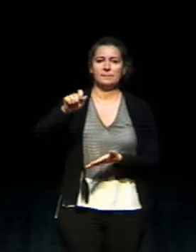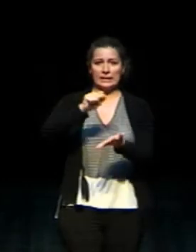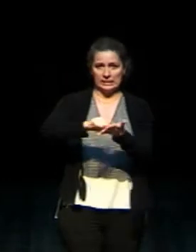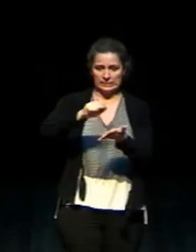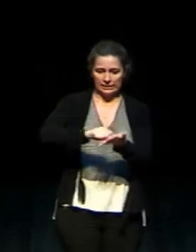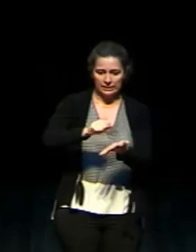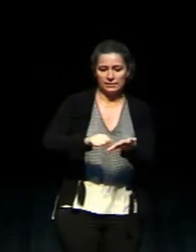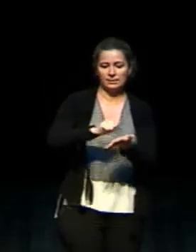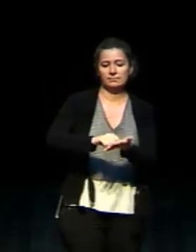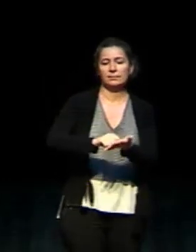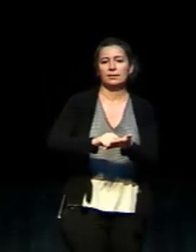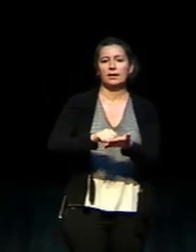que envolve uma modalidade